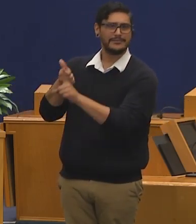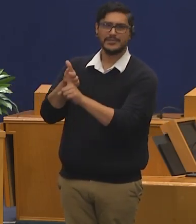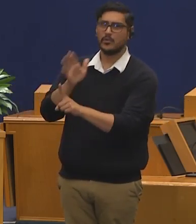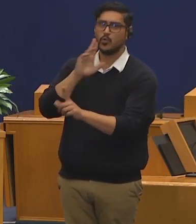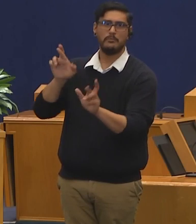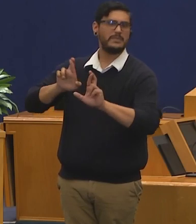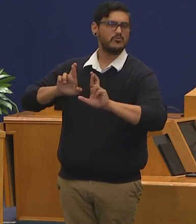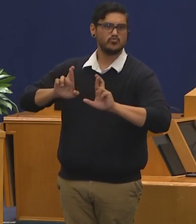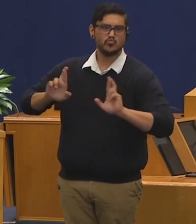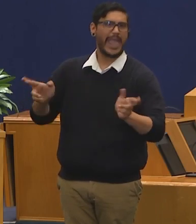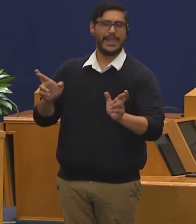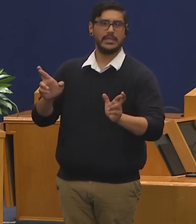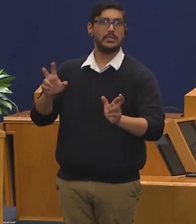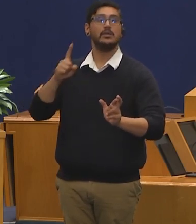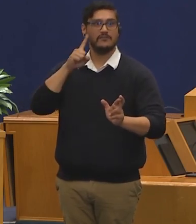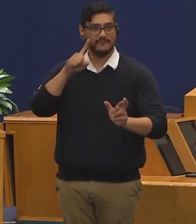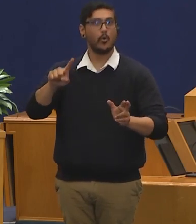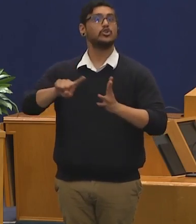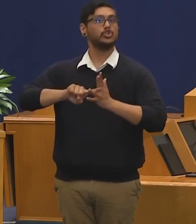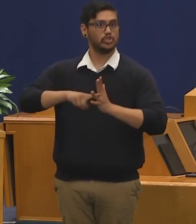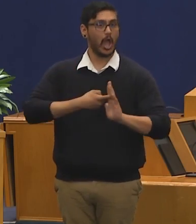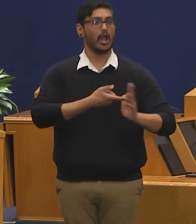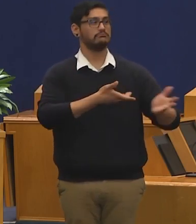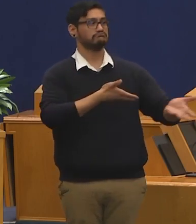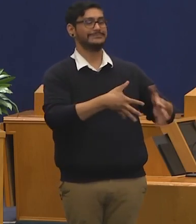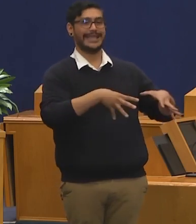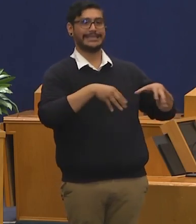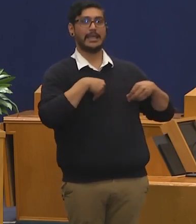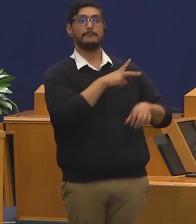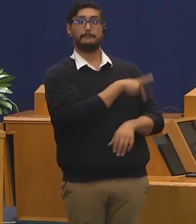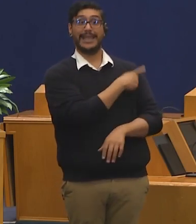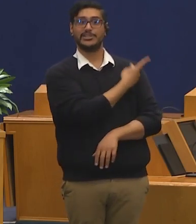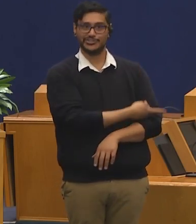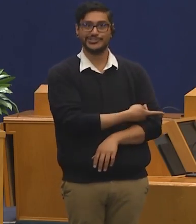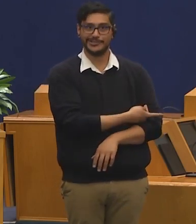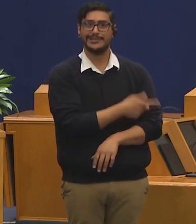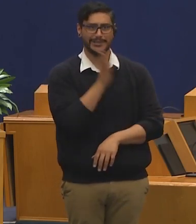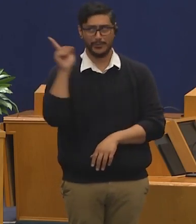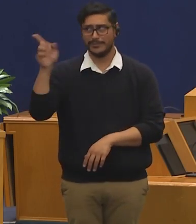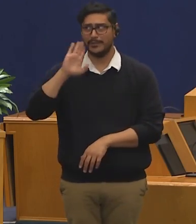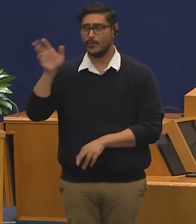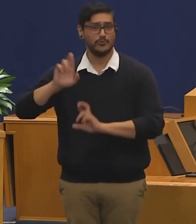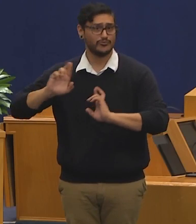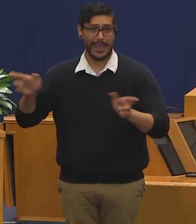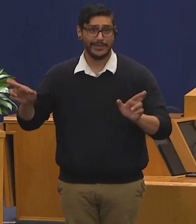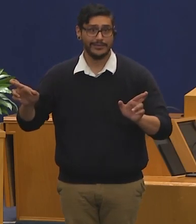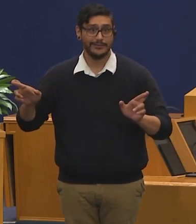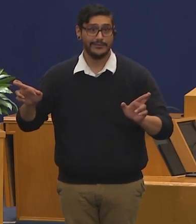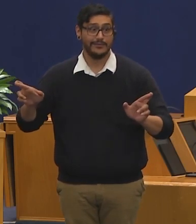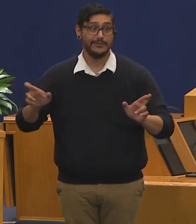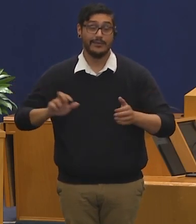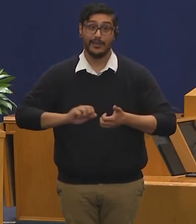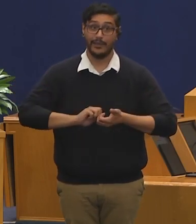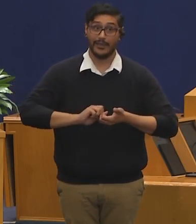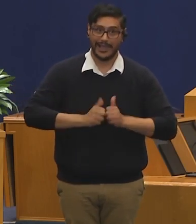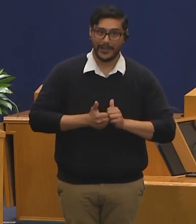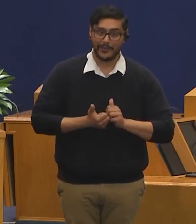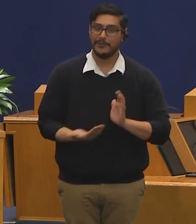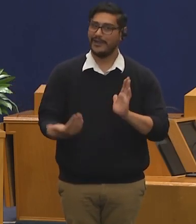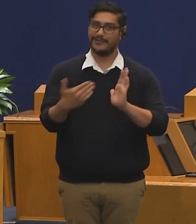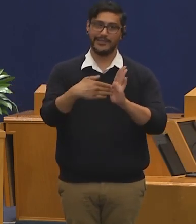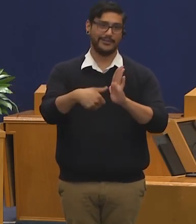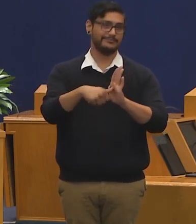que necesitan. Y la manera de que vamos a seguir eso es siguiendo las recomendaciones y